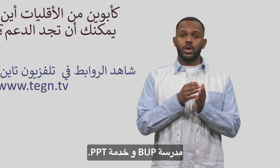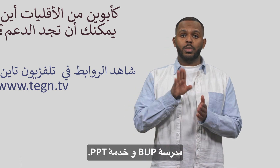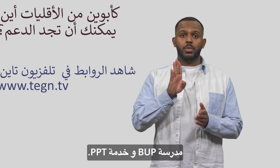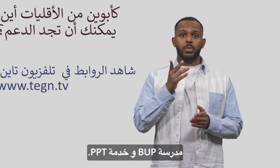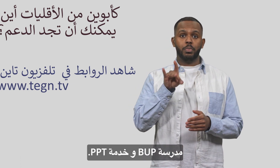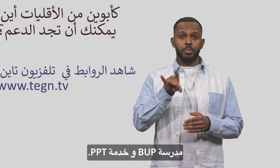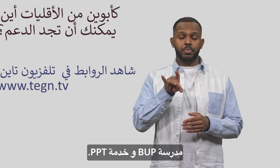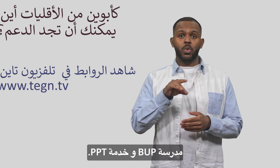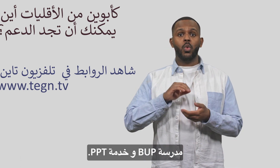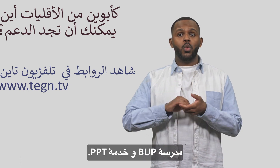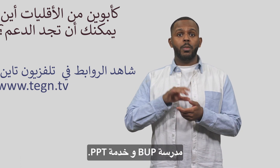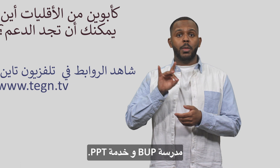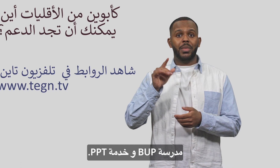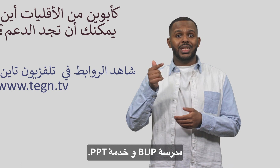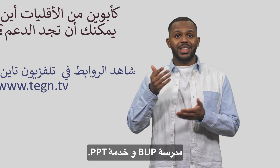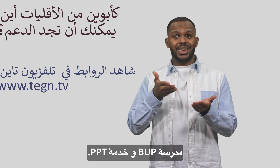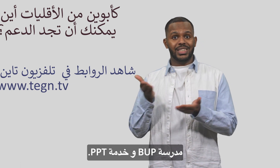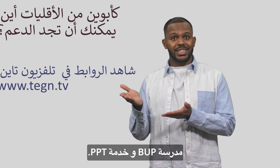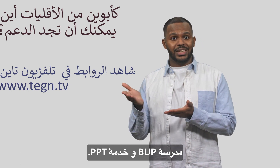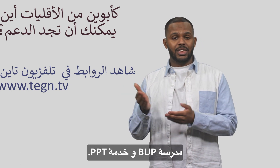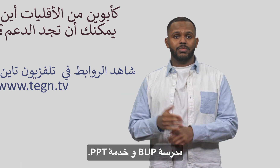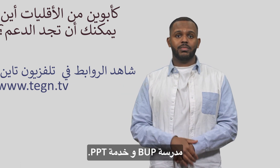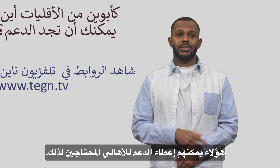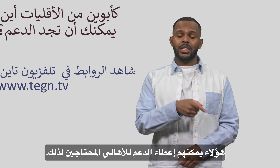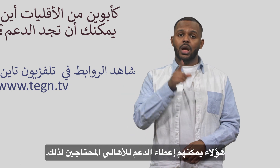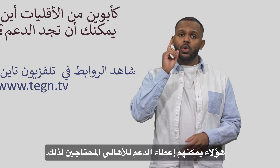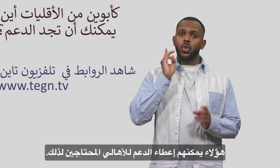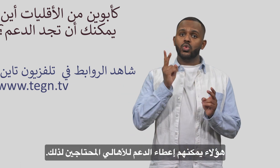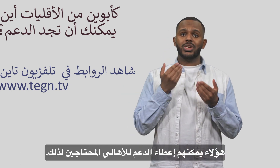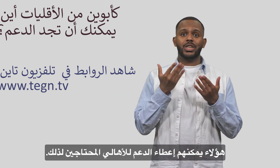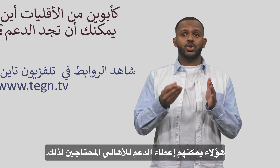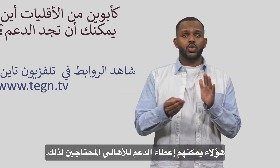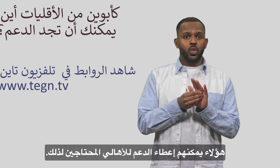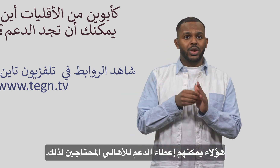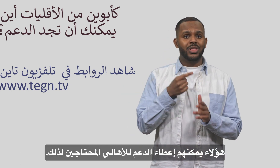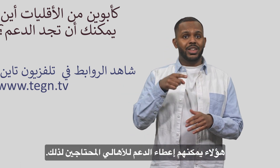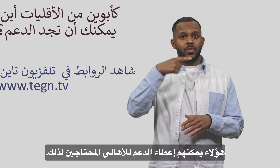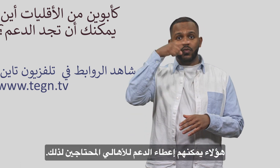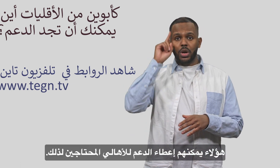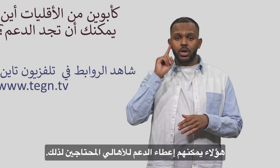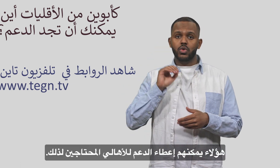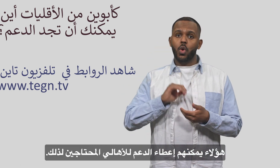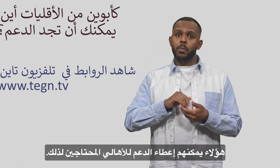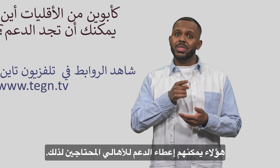مدرسة البي بي وخدمة البي بي تي. هؤلاء يمكنهم إعطاء الدعم للأهالي المحتاجين